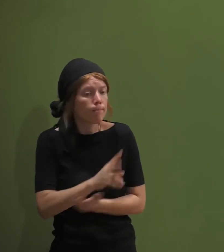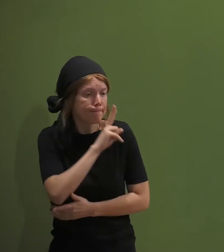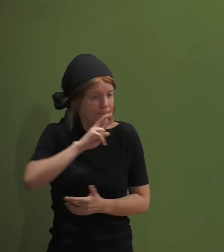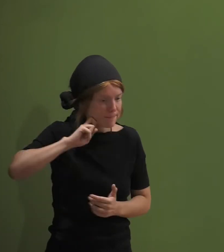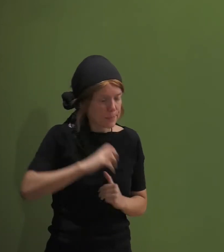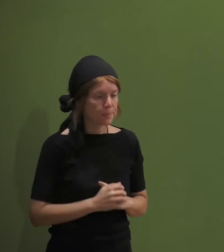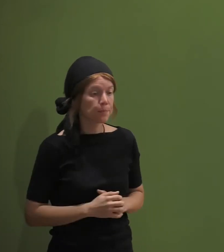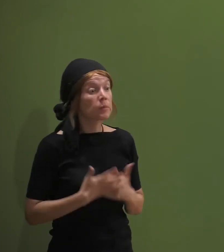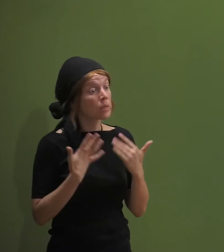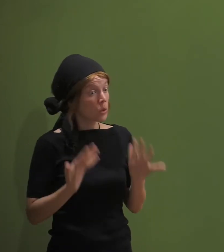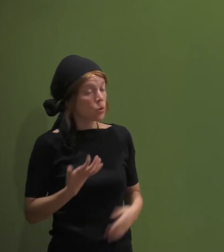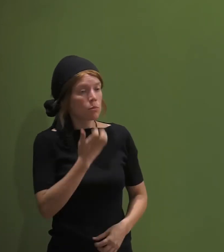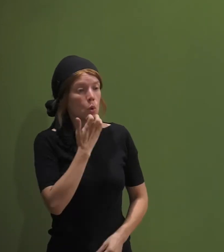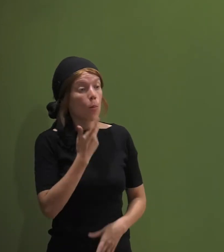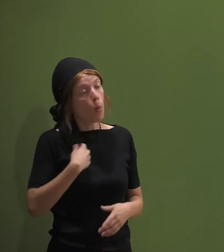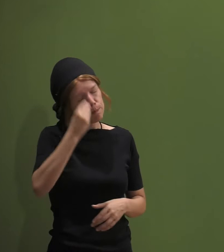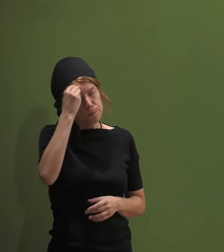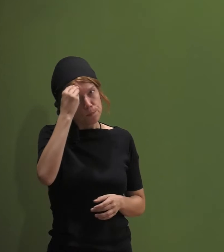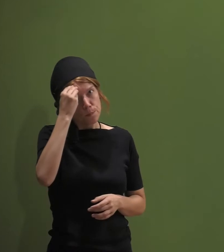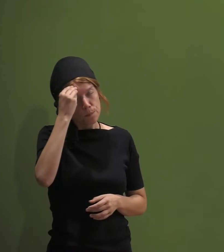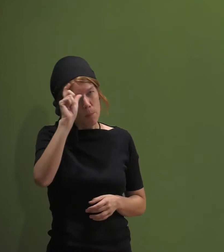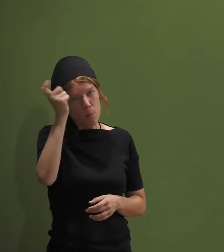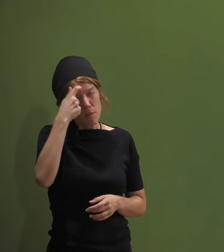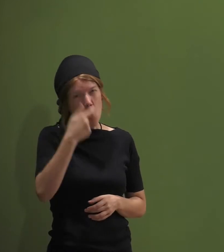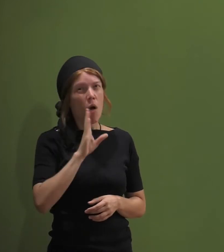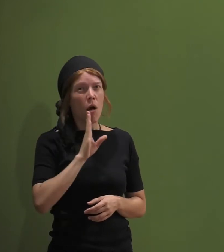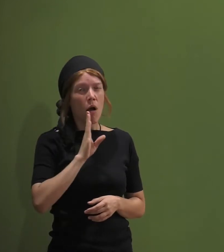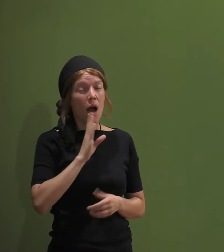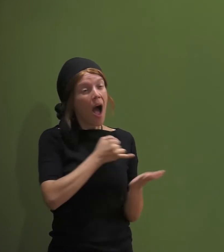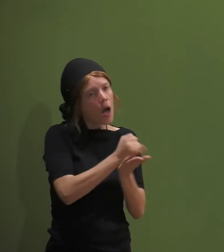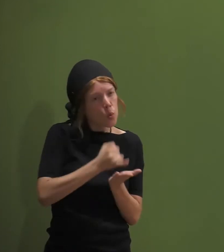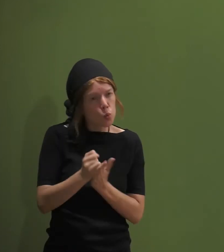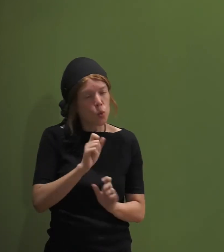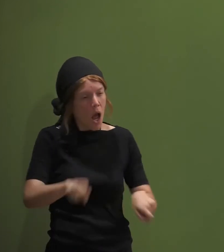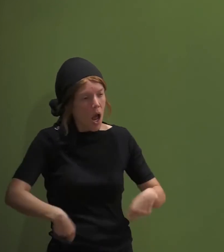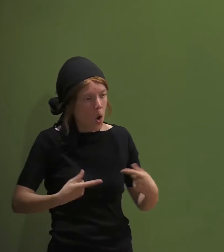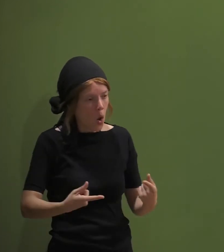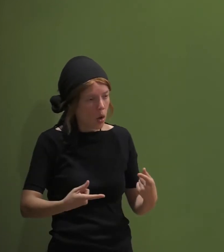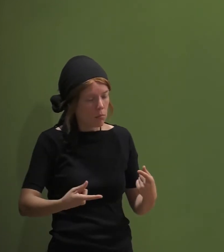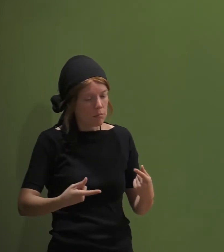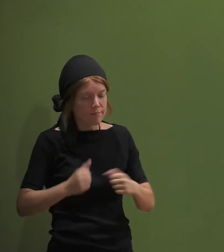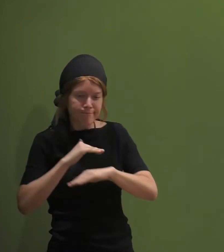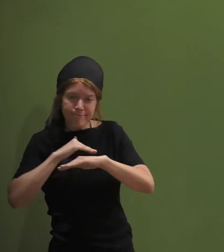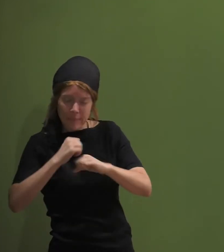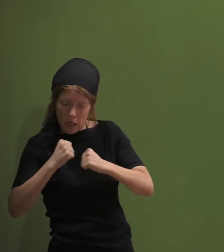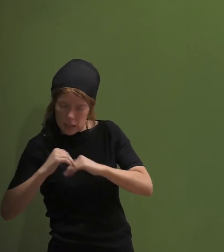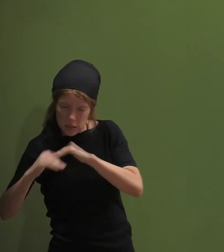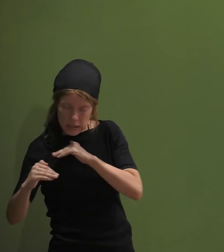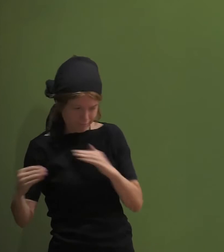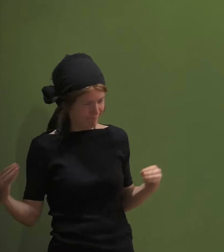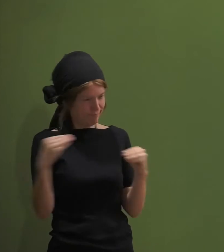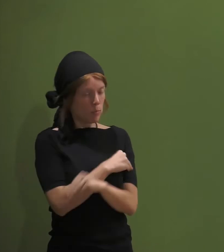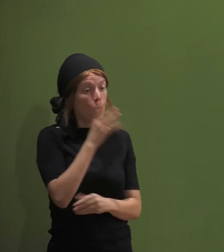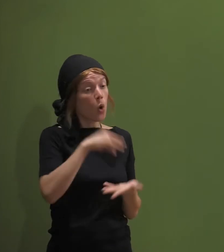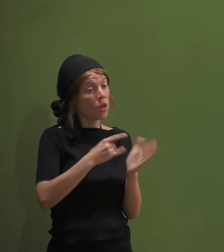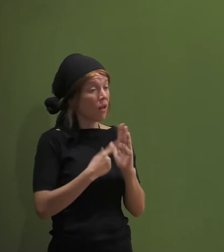conservación. Así, si tenemos en mente la definición anterior, podemos ver que la agricultura ecológica no cuadra con la intensificación sostenible, ya que con